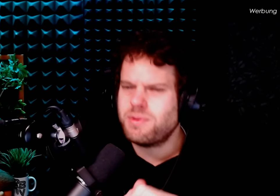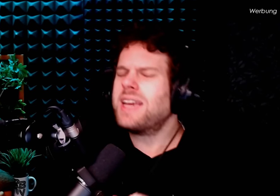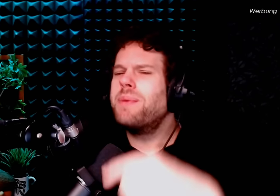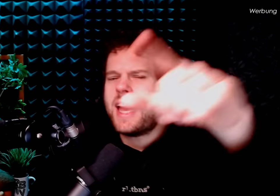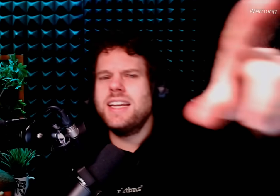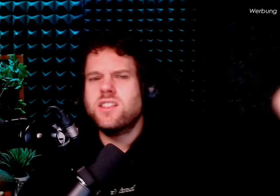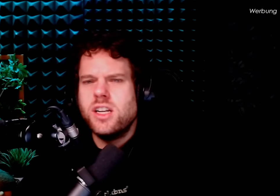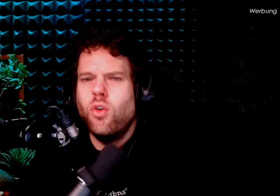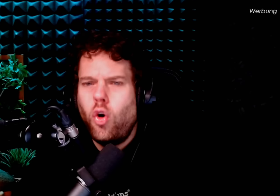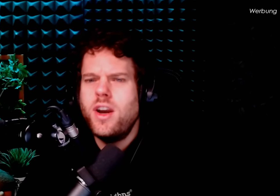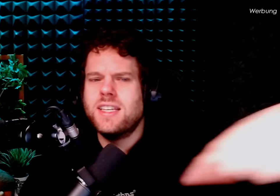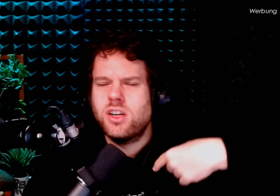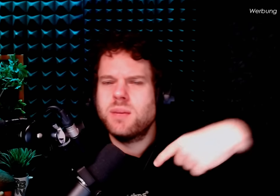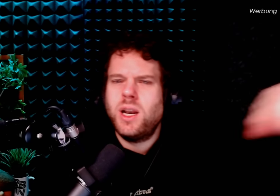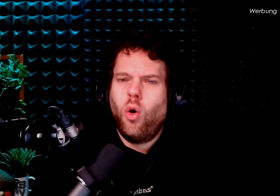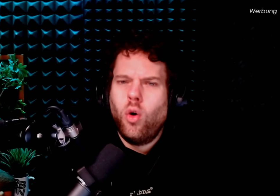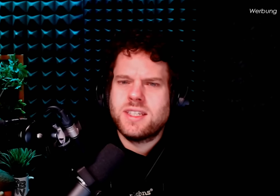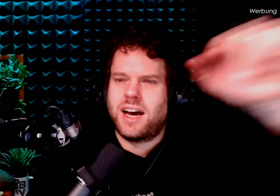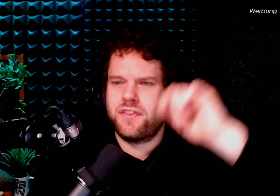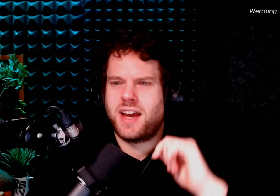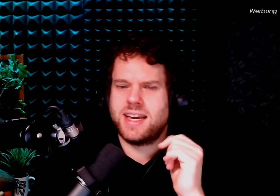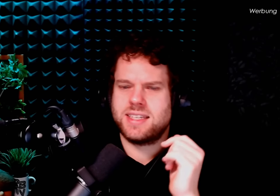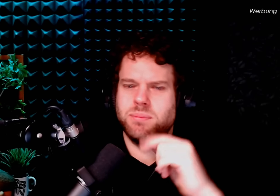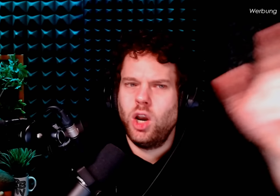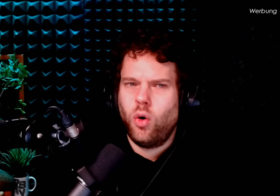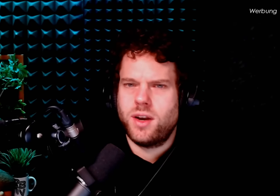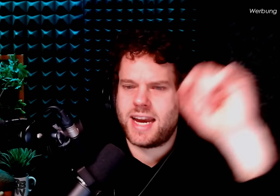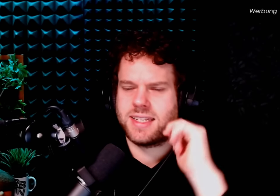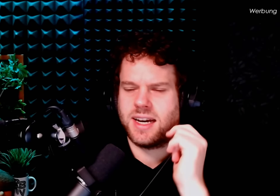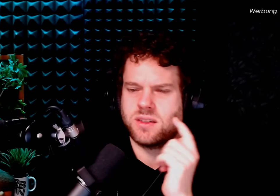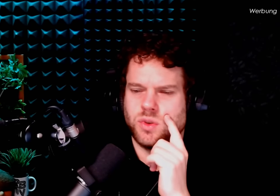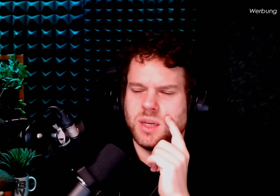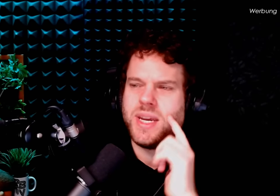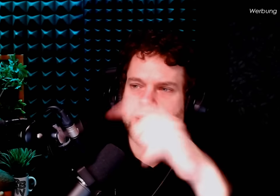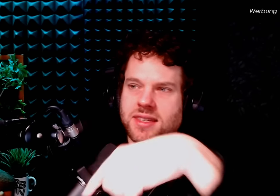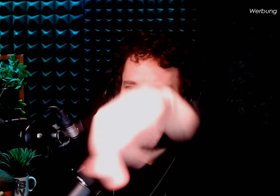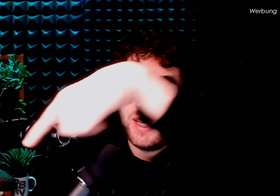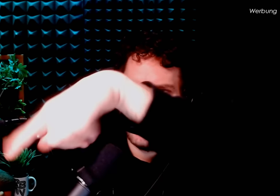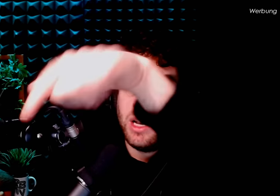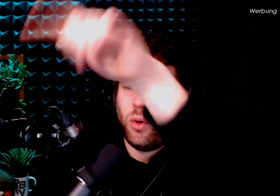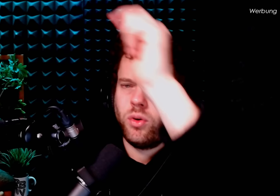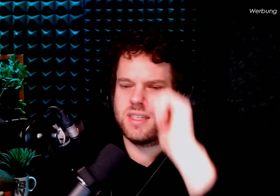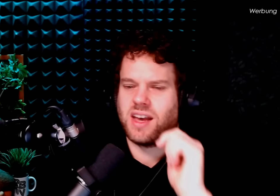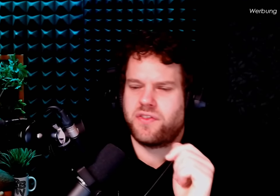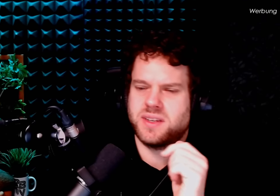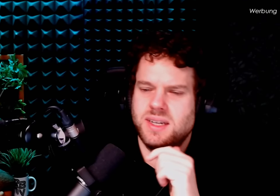Ich meine, eigentlich sollte Honig Melonensaft heißen. Melonennektar so. Die Bienen sammeln ihr Melonensaft.